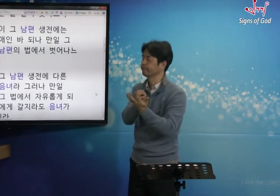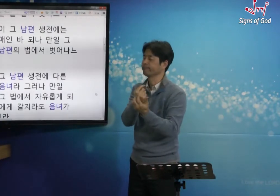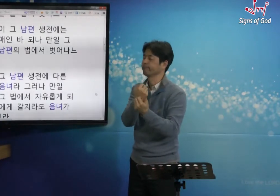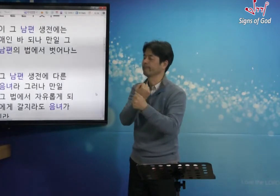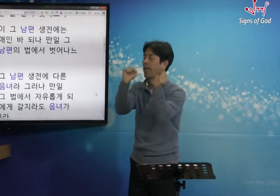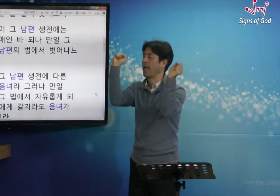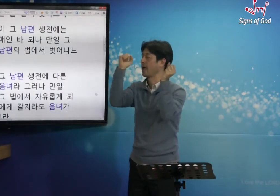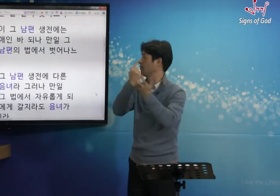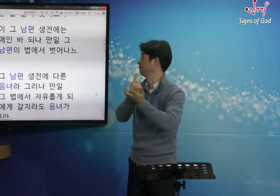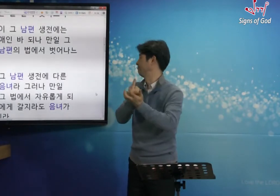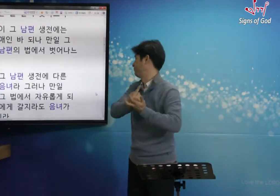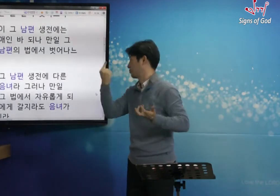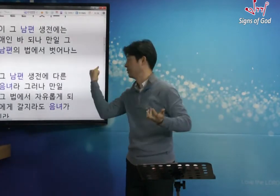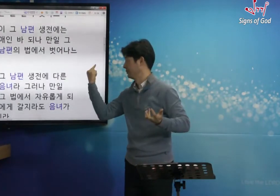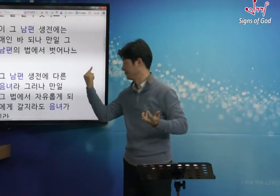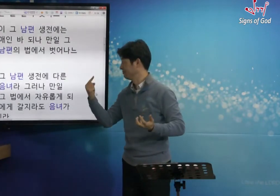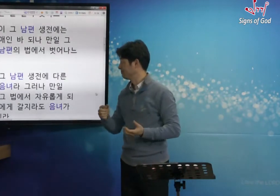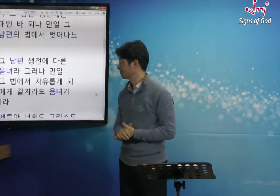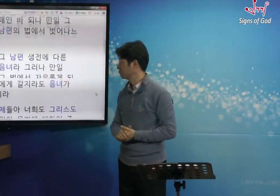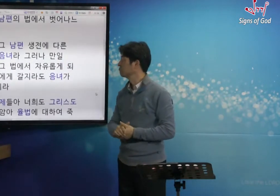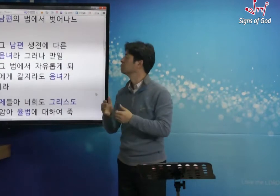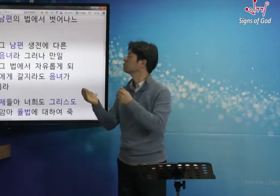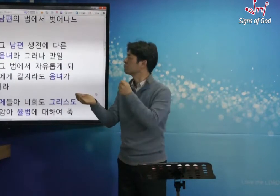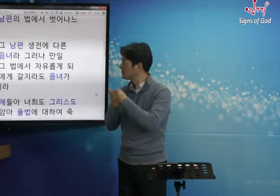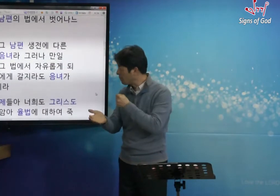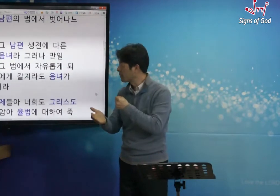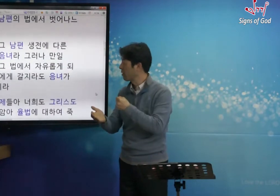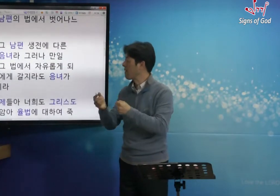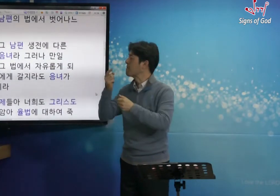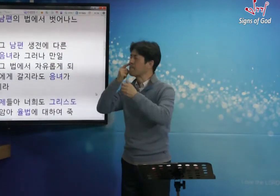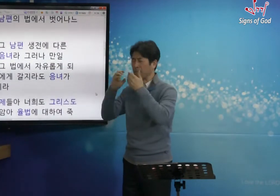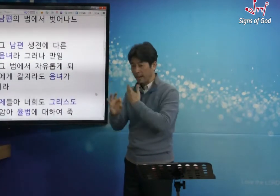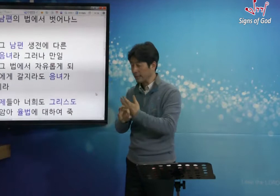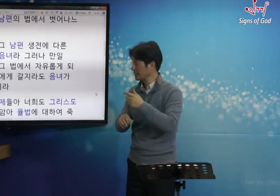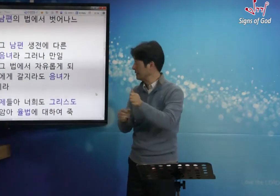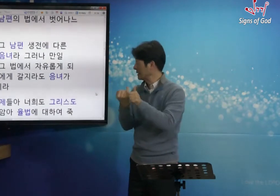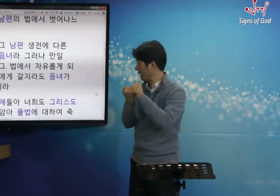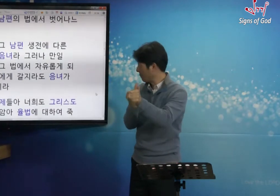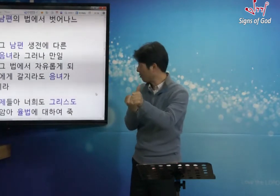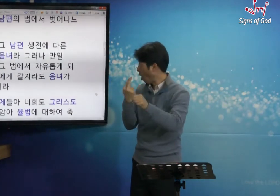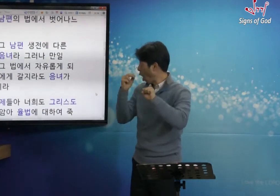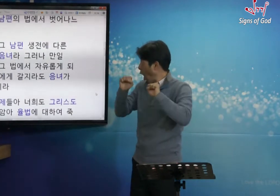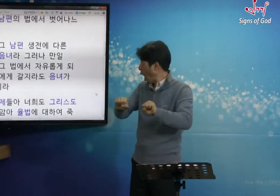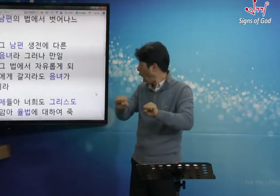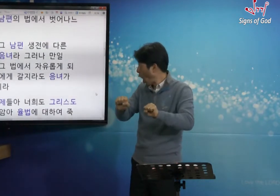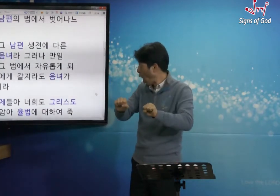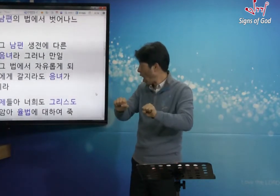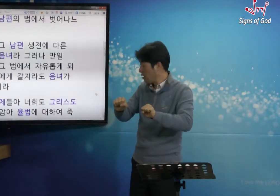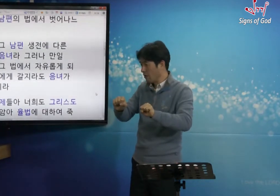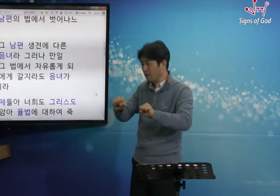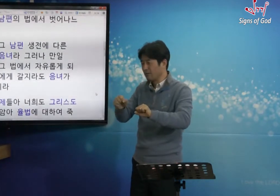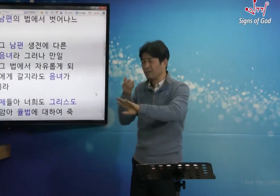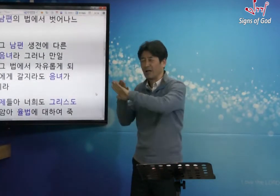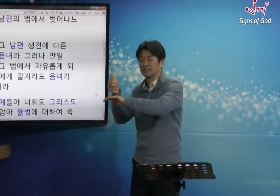법에서 벗어나느니라. 그러므로 만일 그 남편 생전에